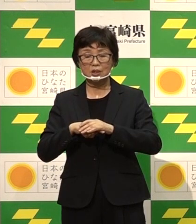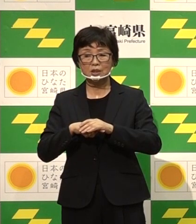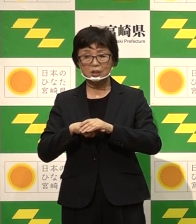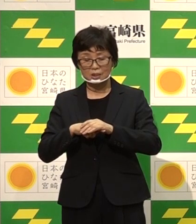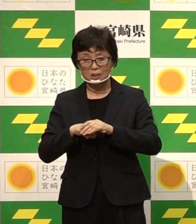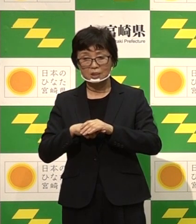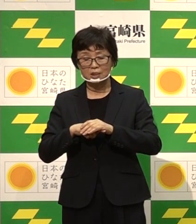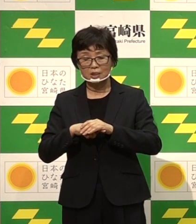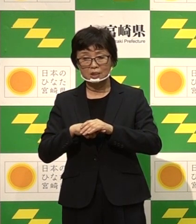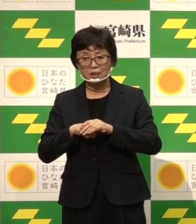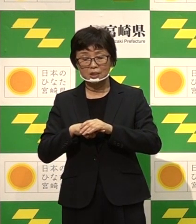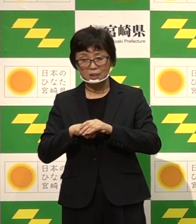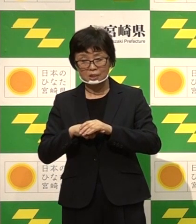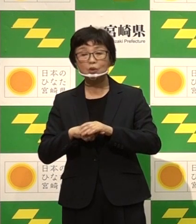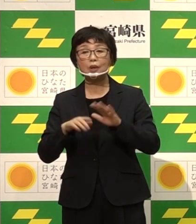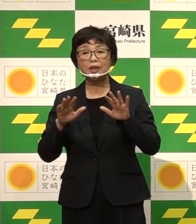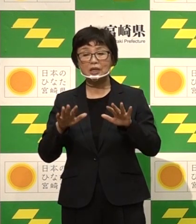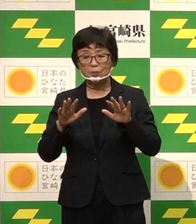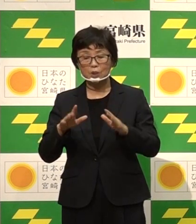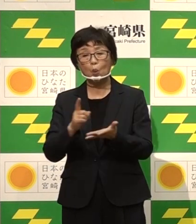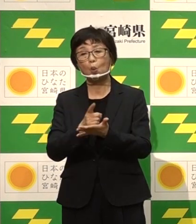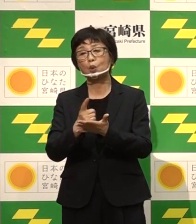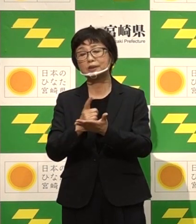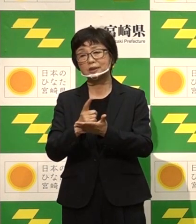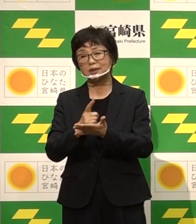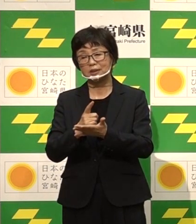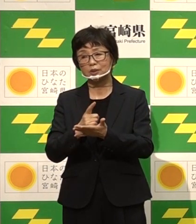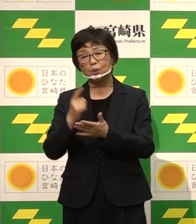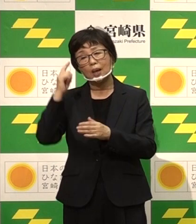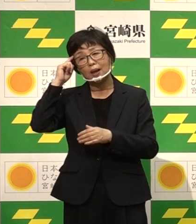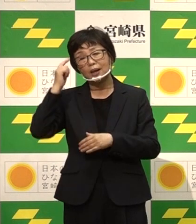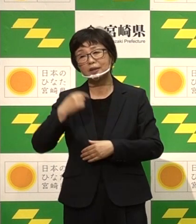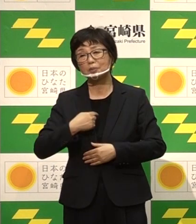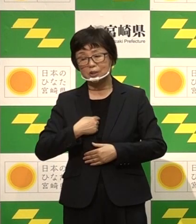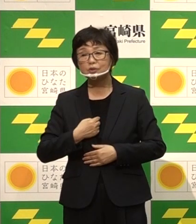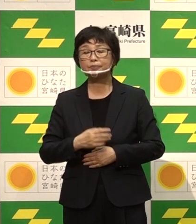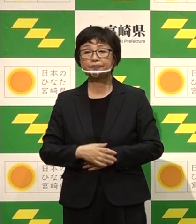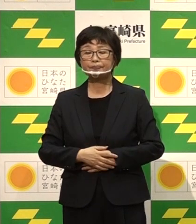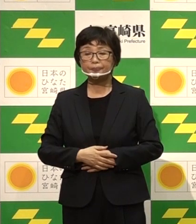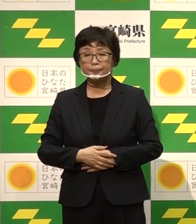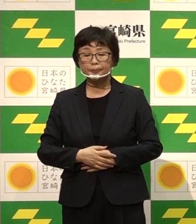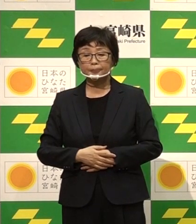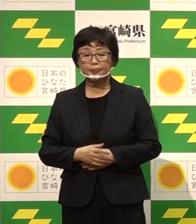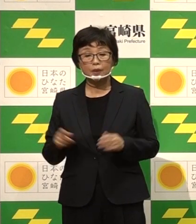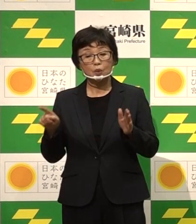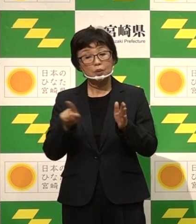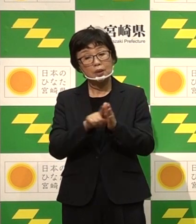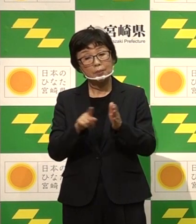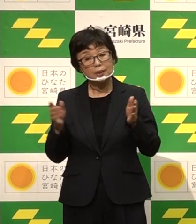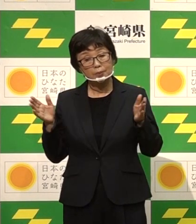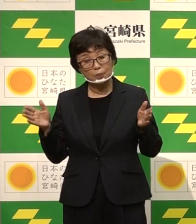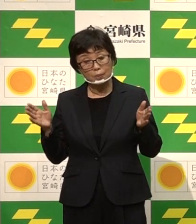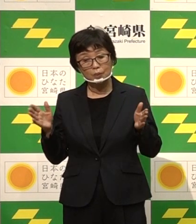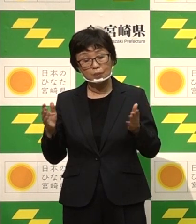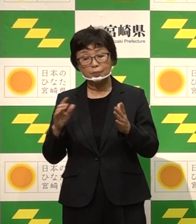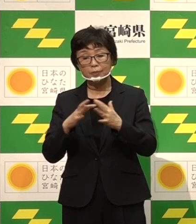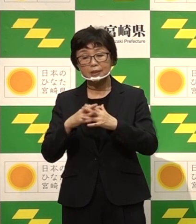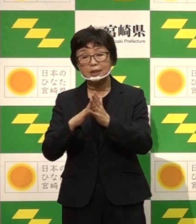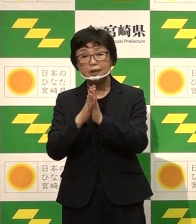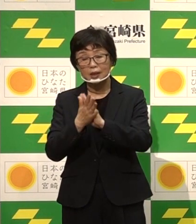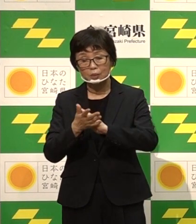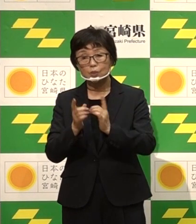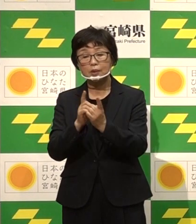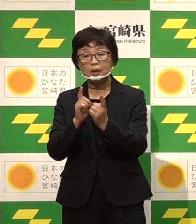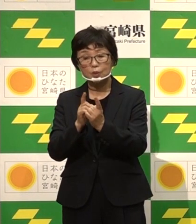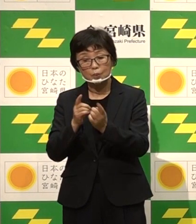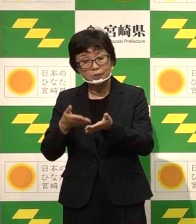についての、それが今の方針であると考えております。これはこれまで本件の対応についても